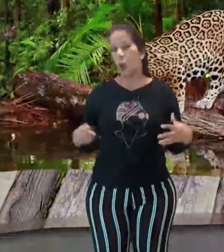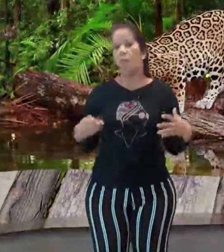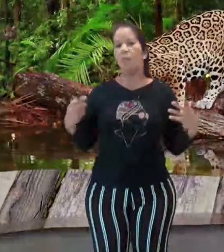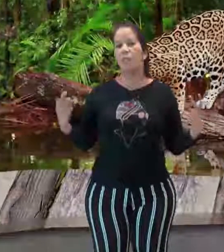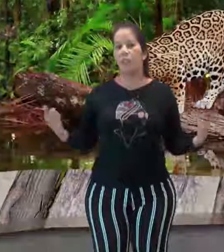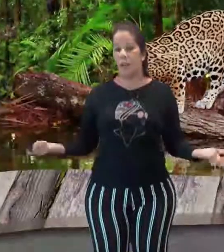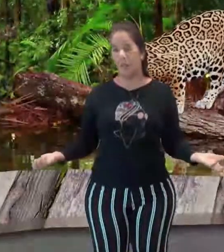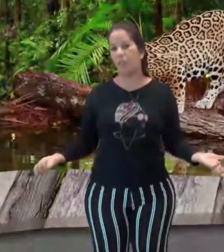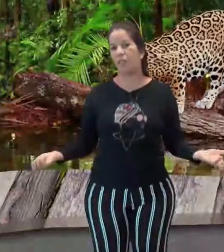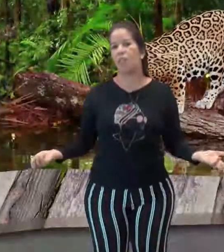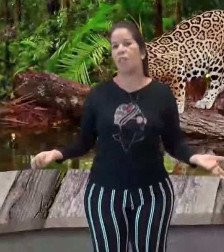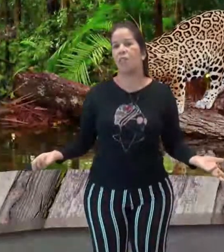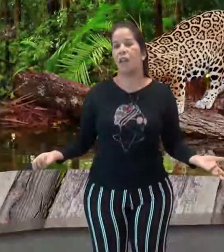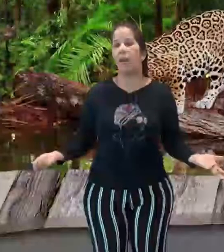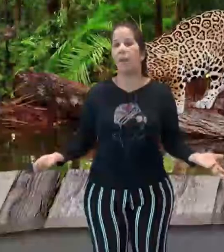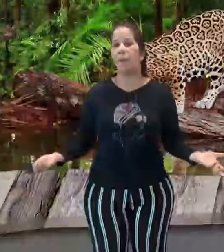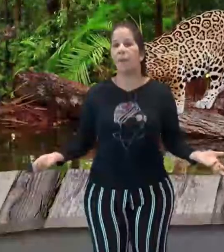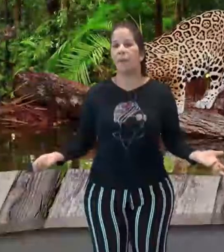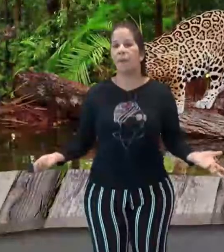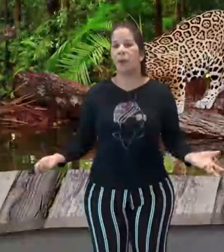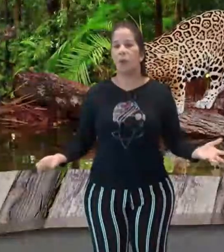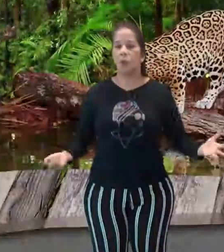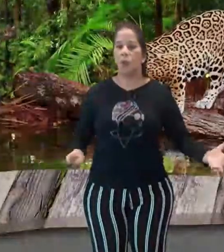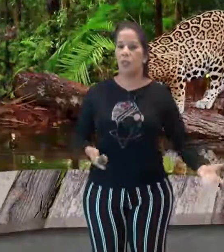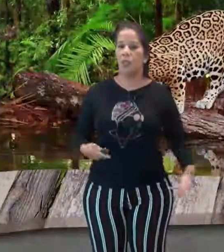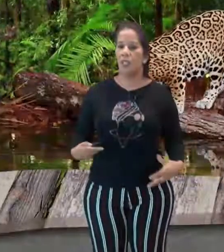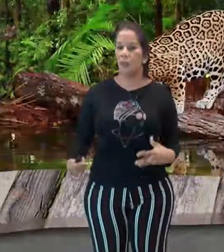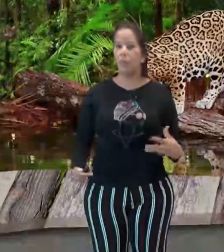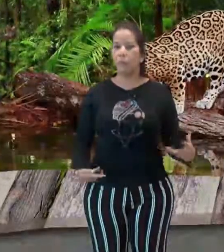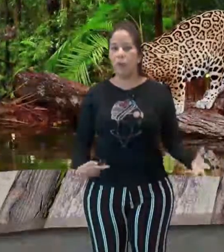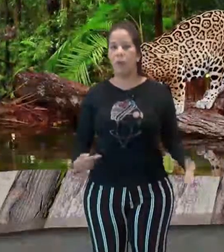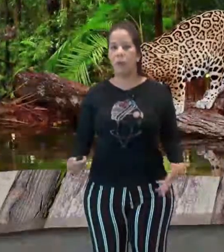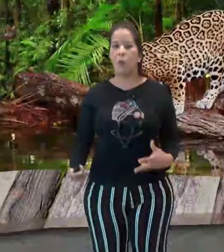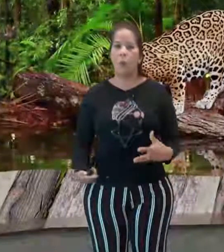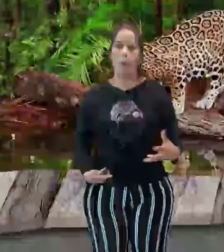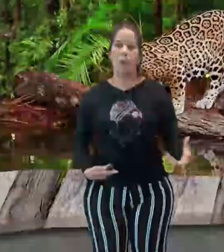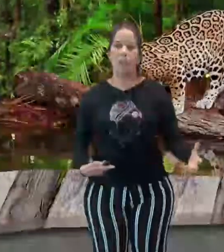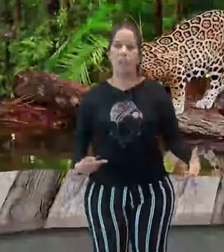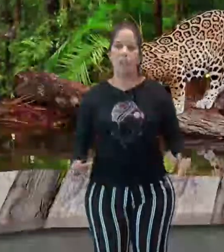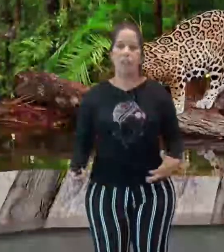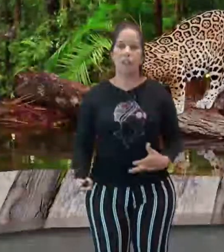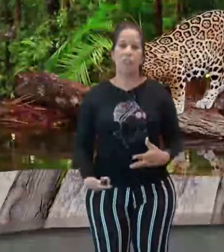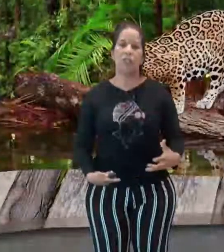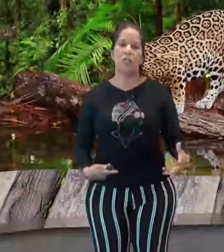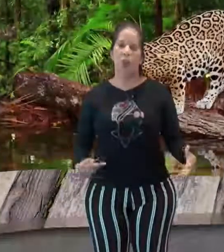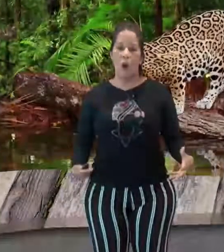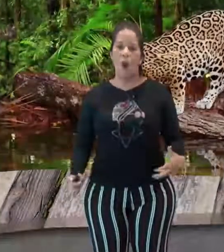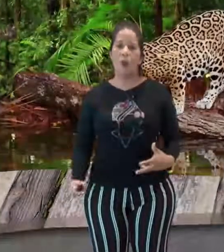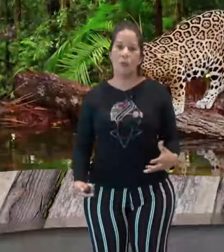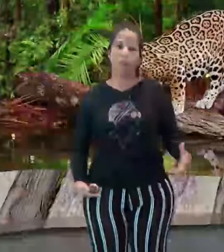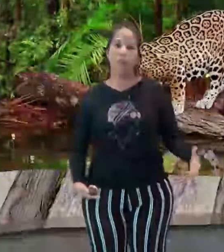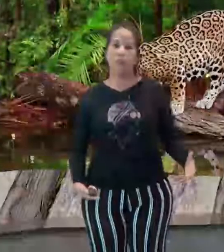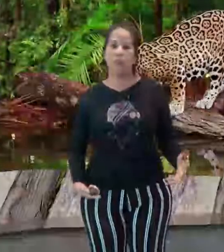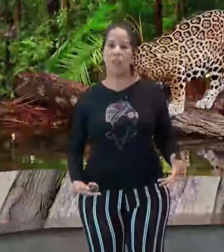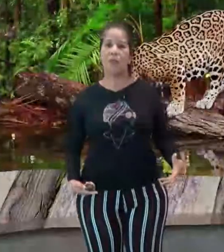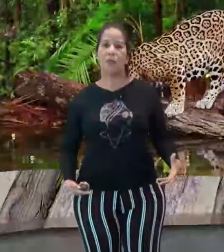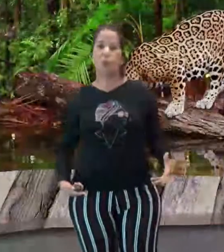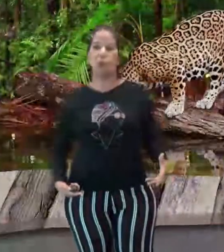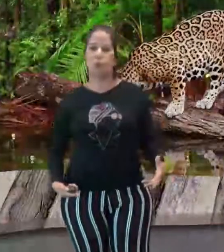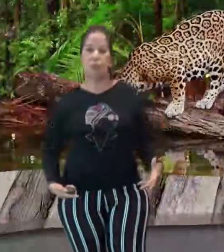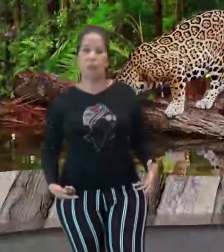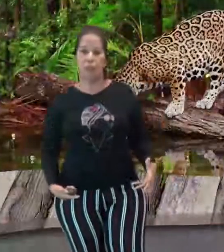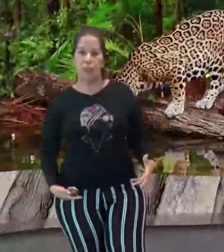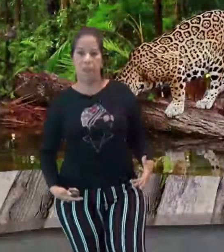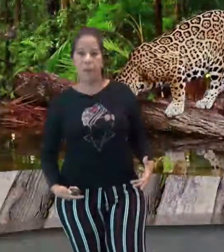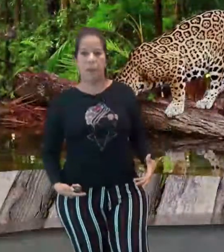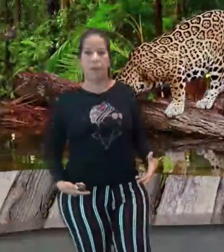nós somos externamente, tá? Então, todos eles vão ter um componente aí de órgãos que vão estar